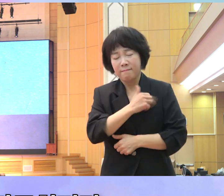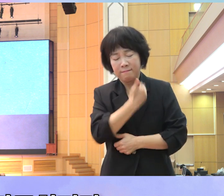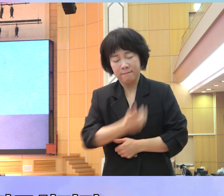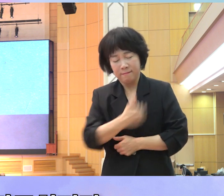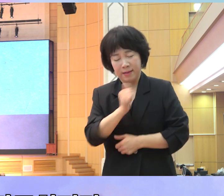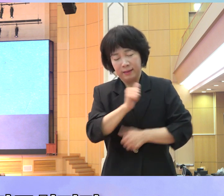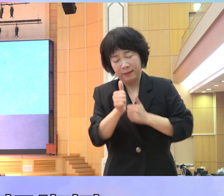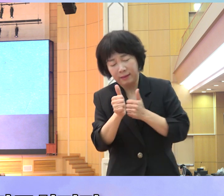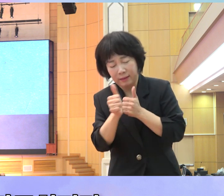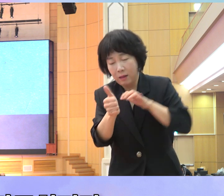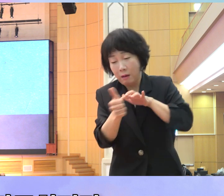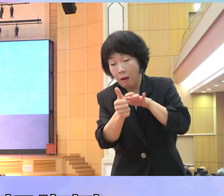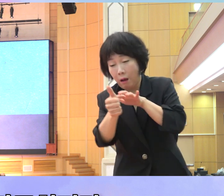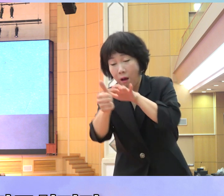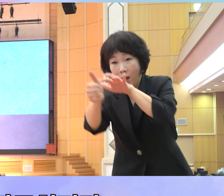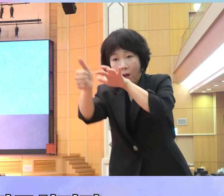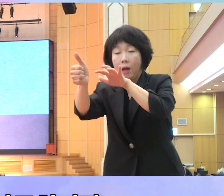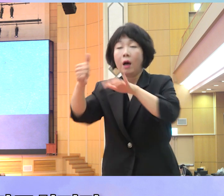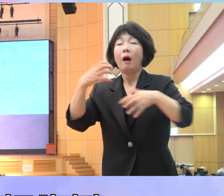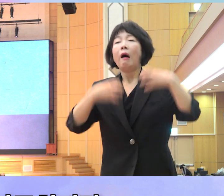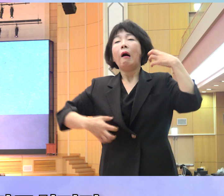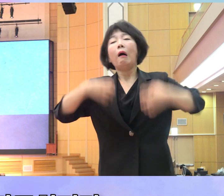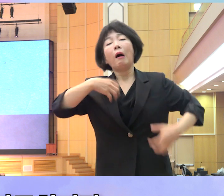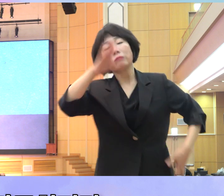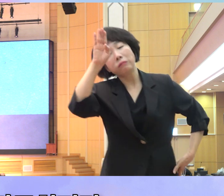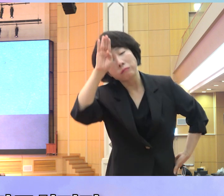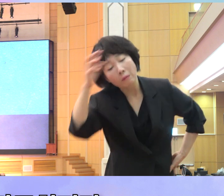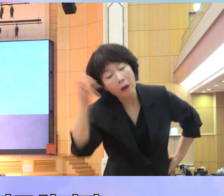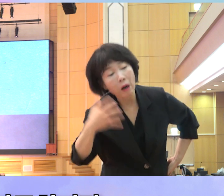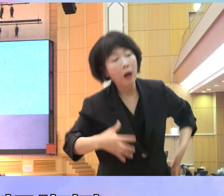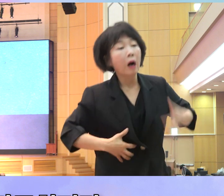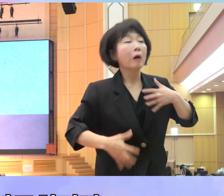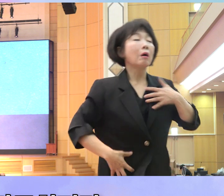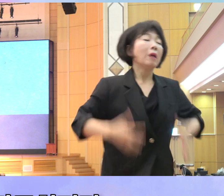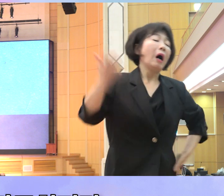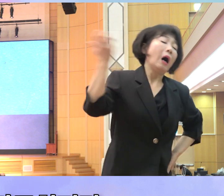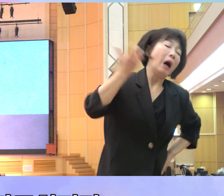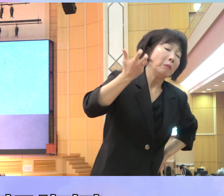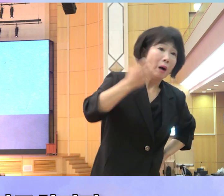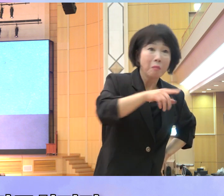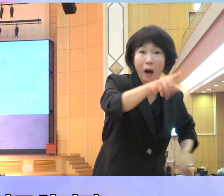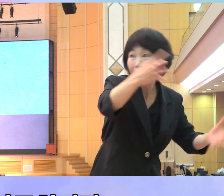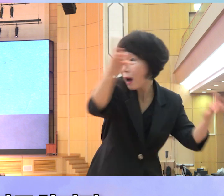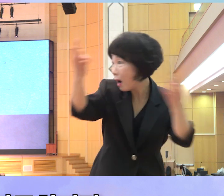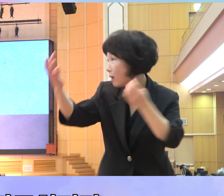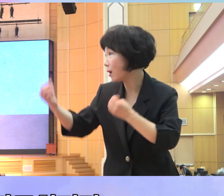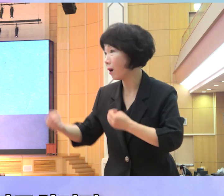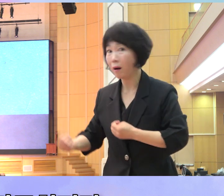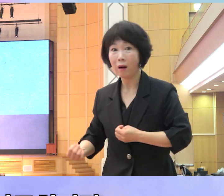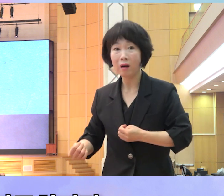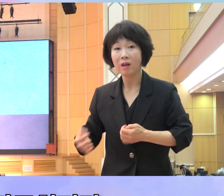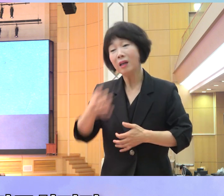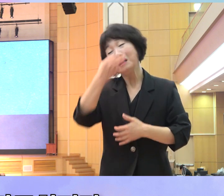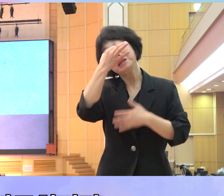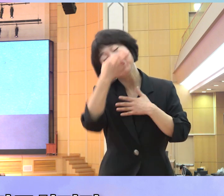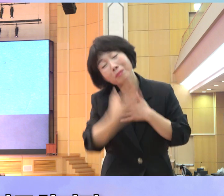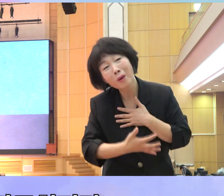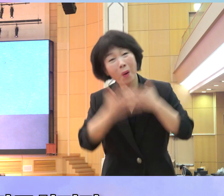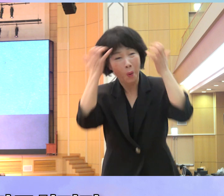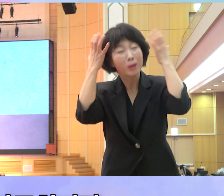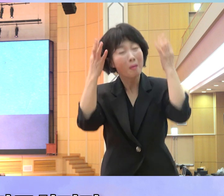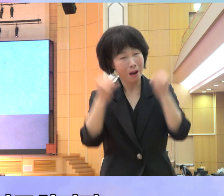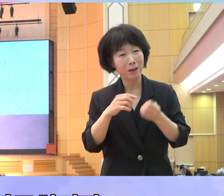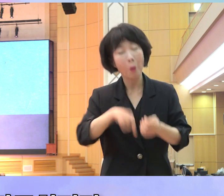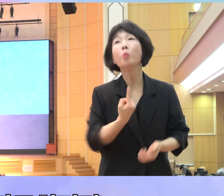예수님이 옆에 있는데도 불구하고 아픈 사람도 있고요, 병든 사람도 있고요, 괜찮았는데 힘들었던 사람도